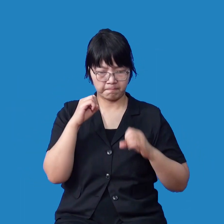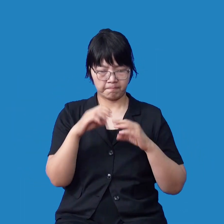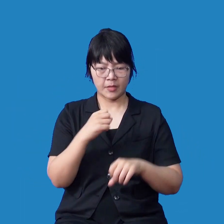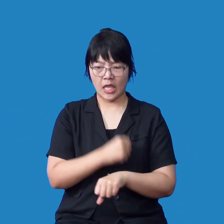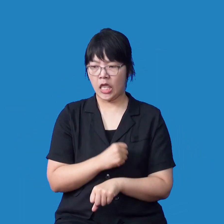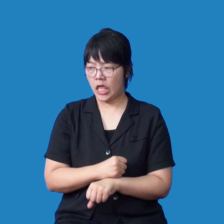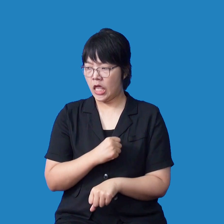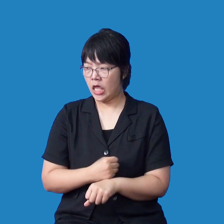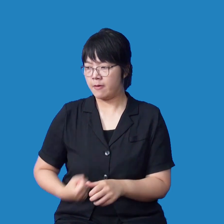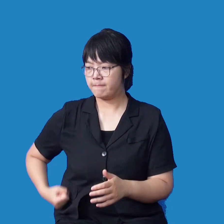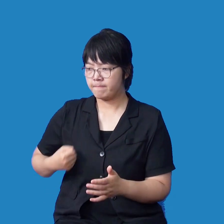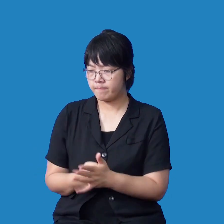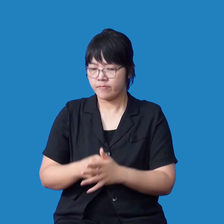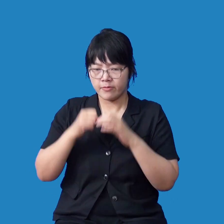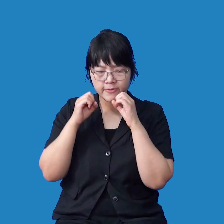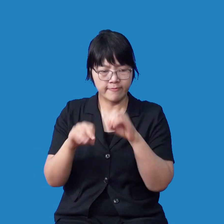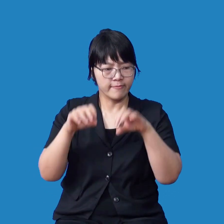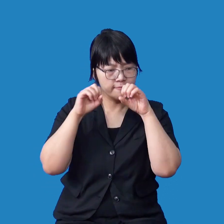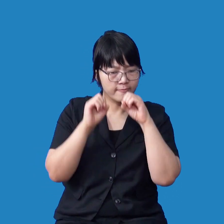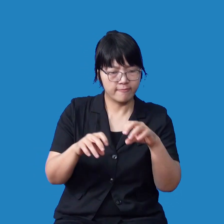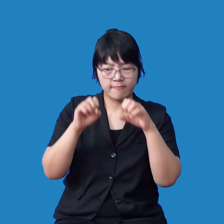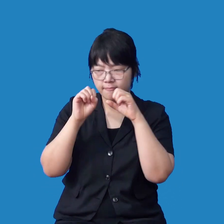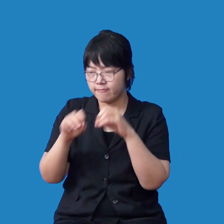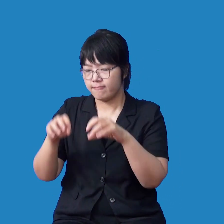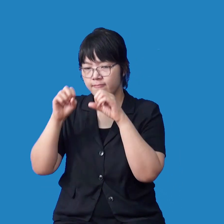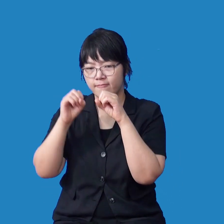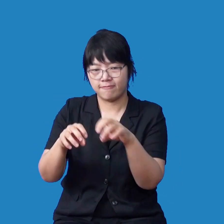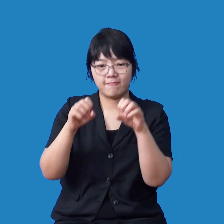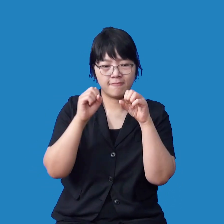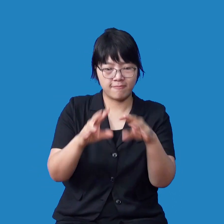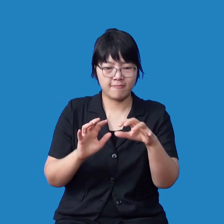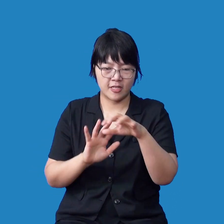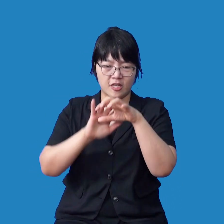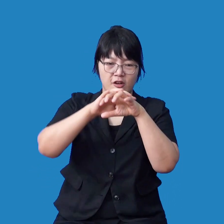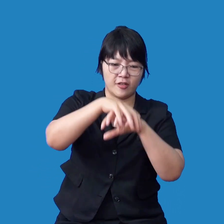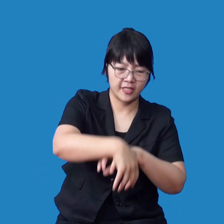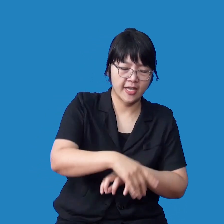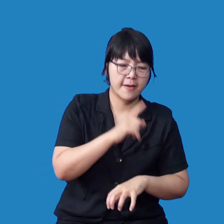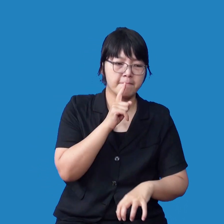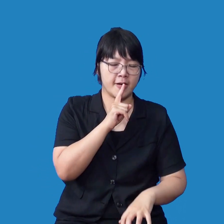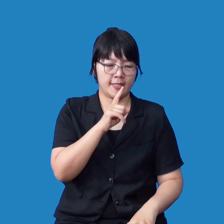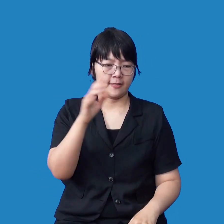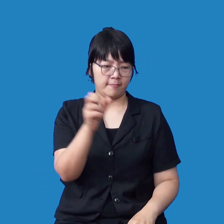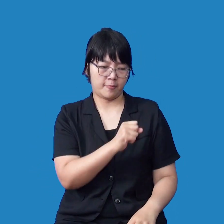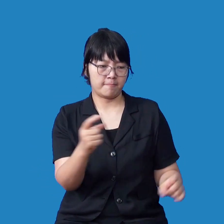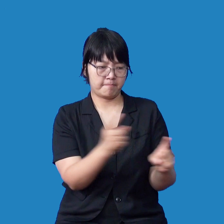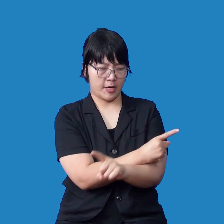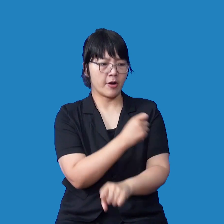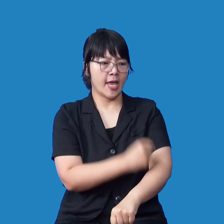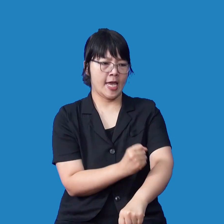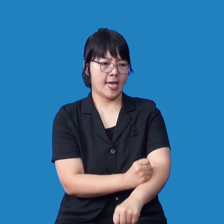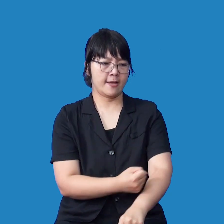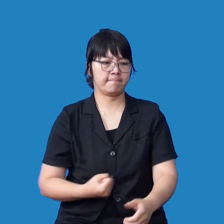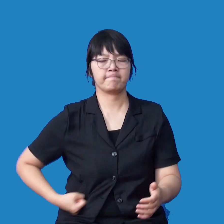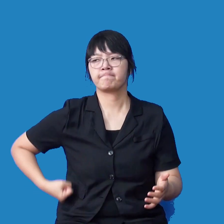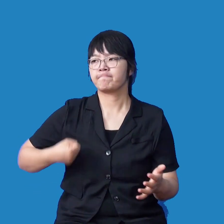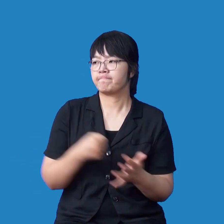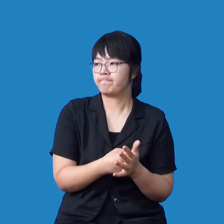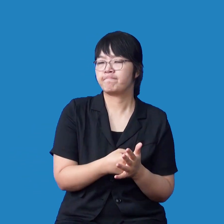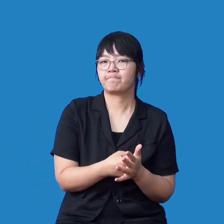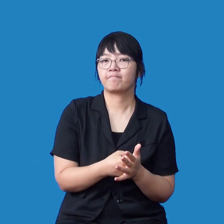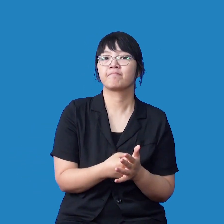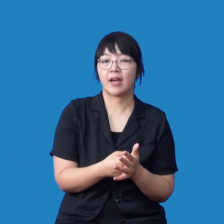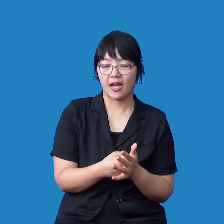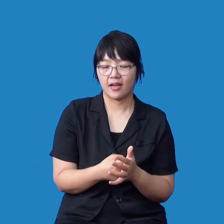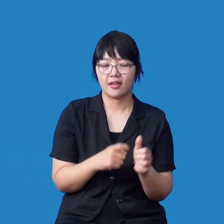그리고 전 세계를 하나님의 말씀으로 바꾸겠다고 결단합니다. 그를 함께